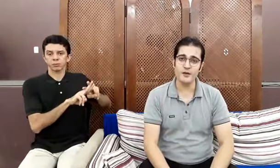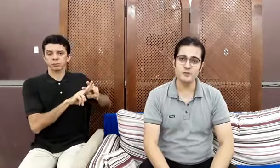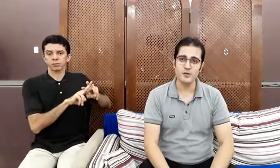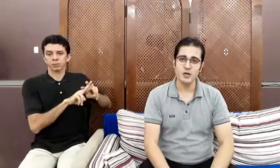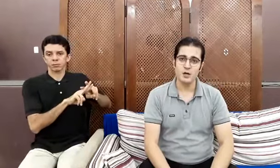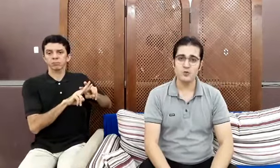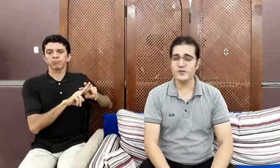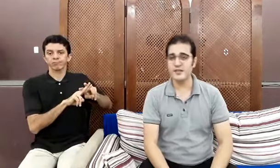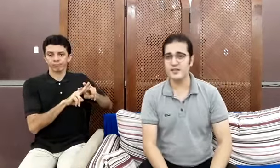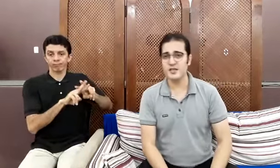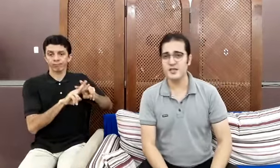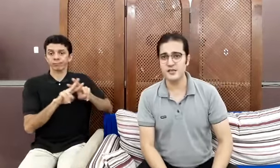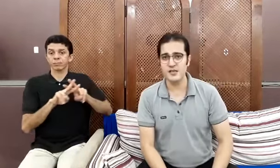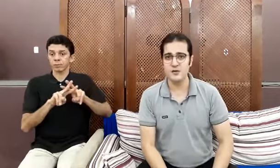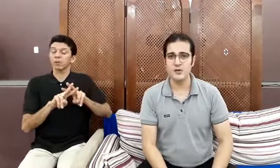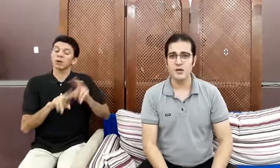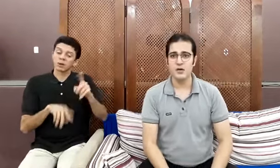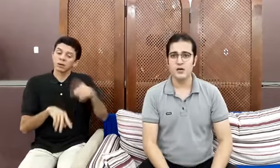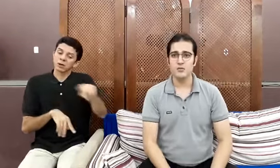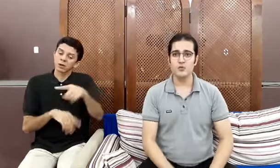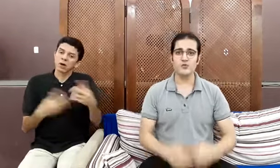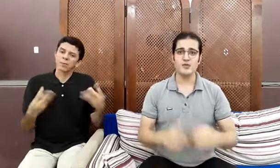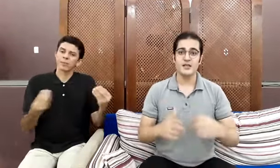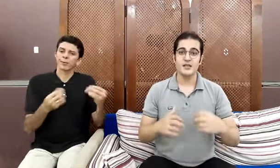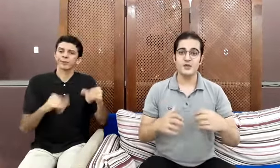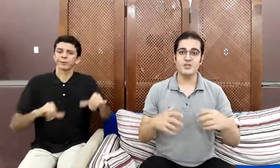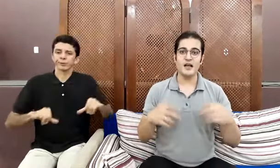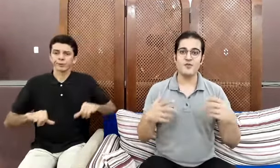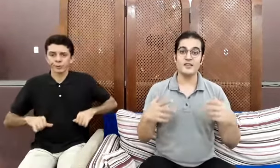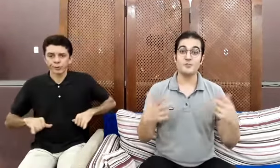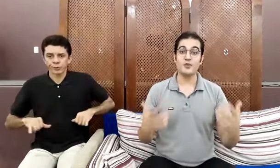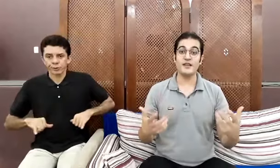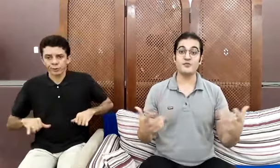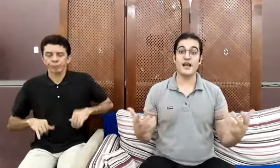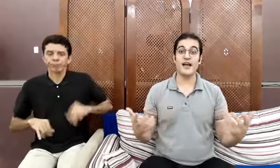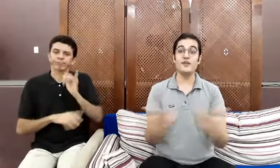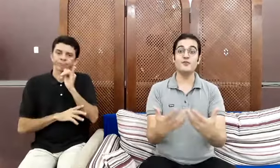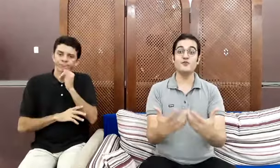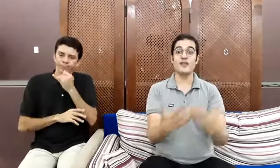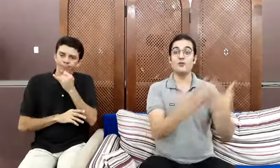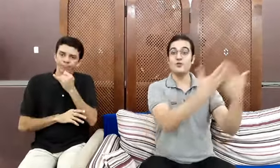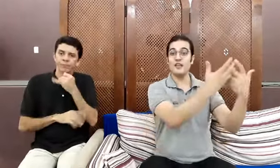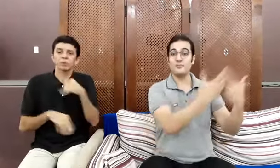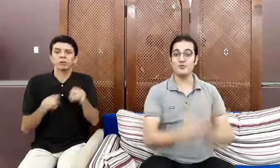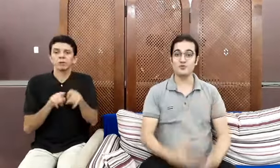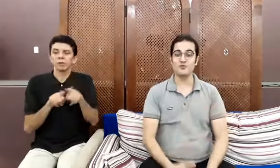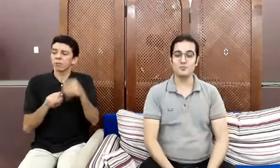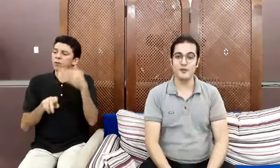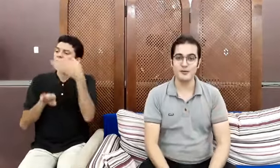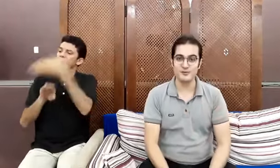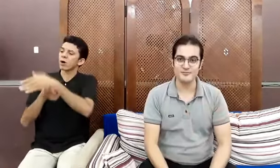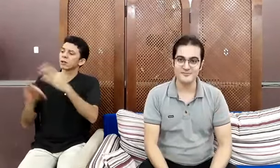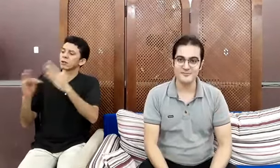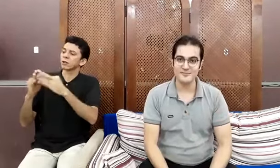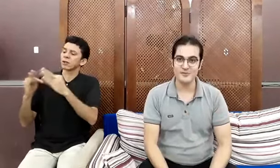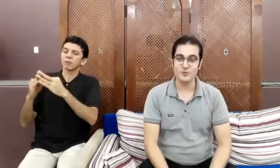sofriam, muitos se entristeciam, muitos não estavam mais podendo estar reunidos lá no templo junto com